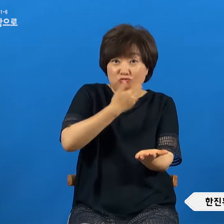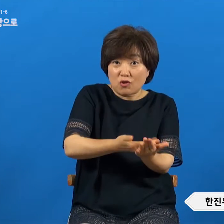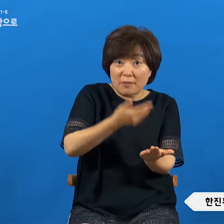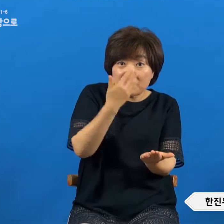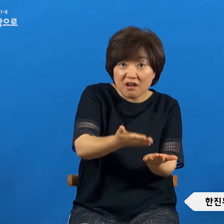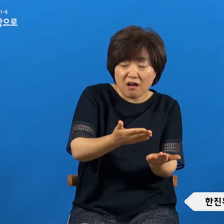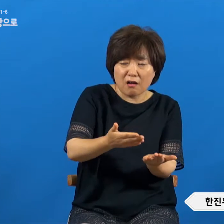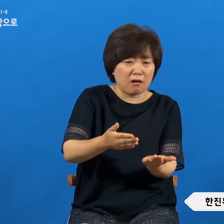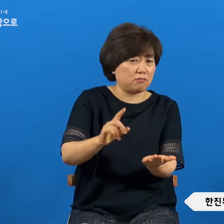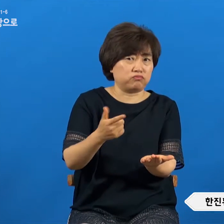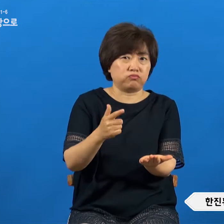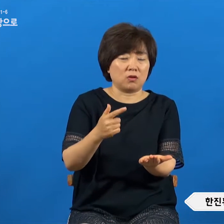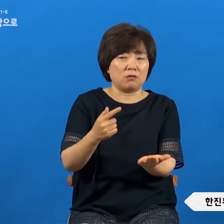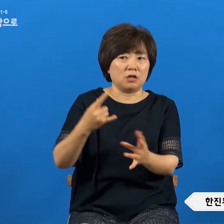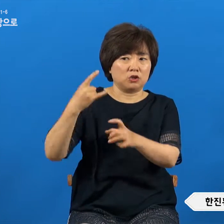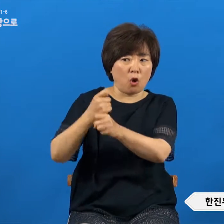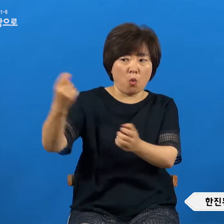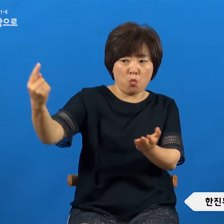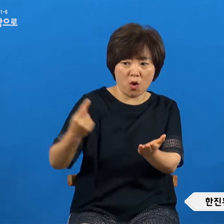최전방이지요.